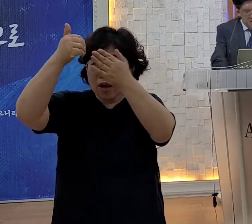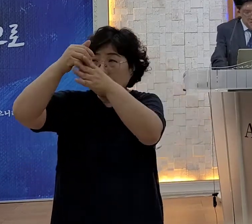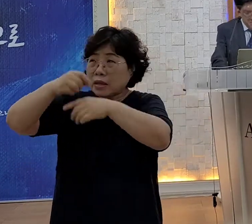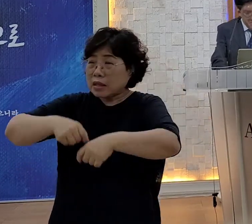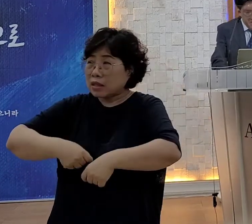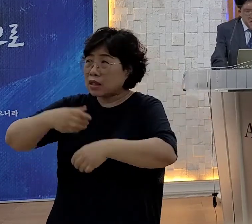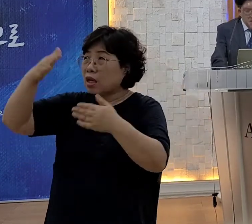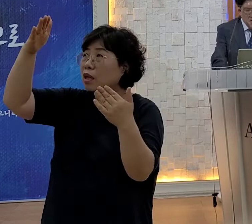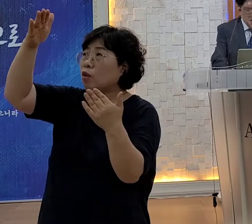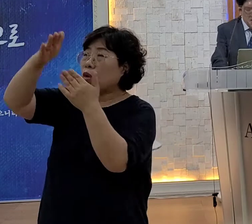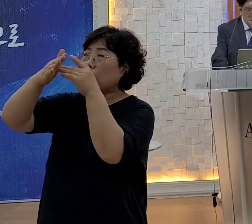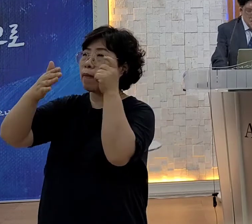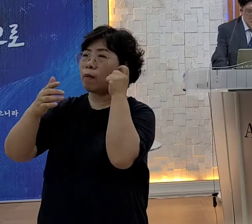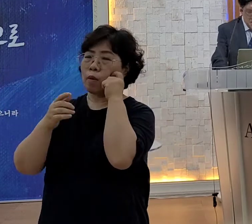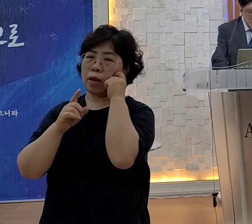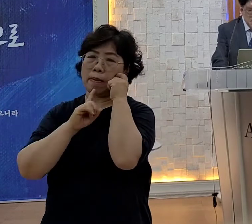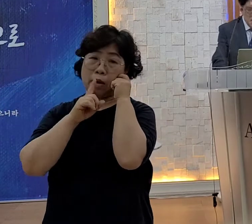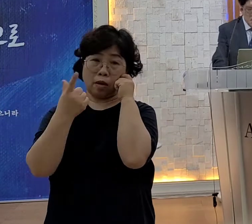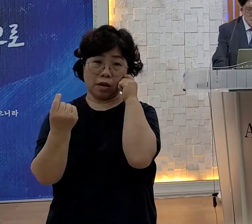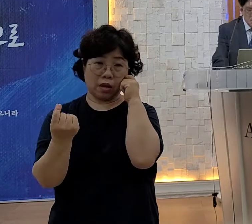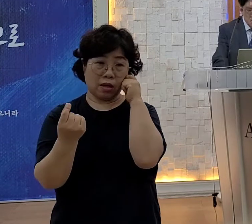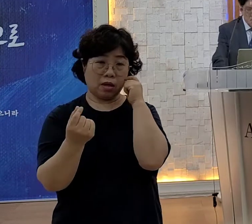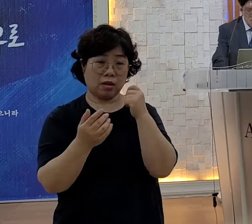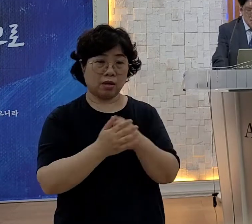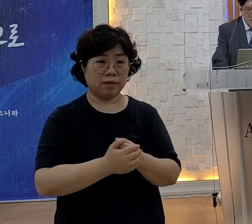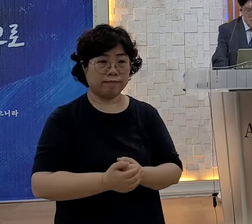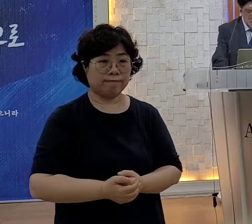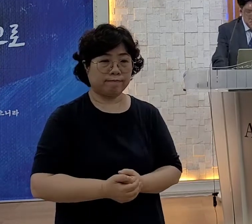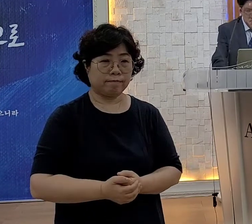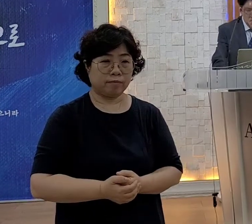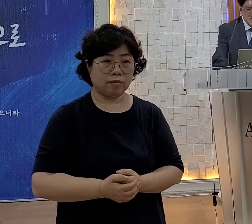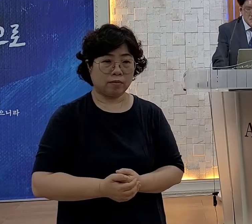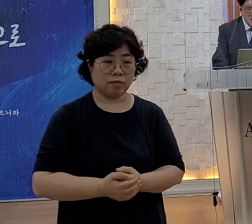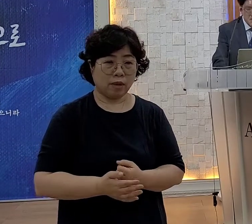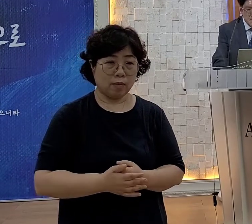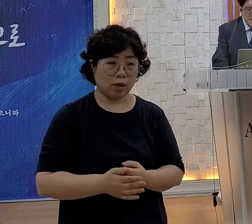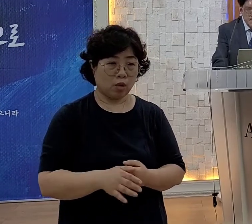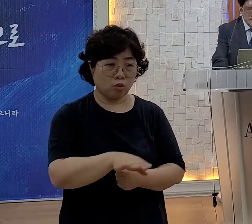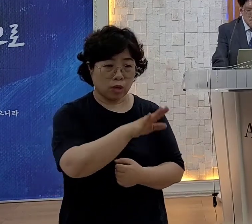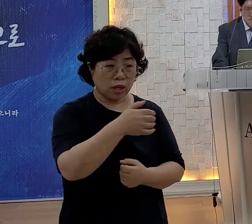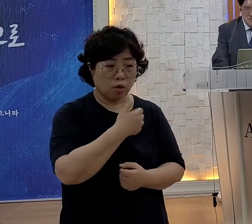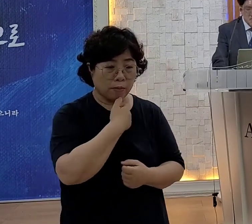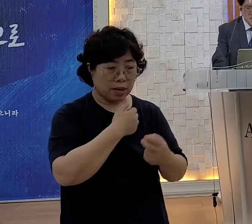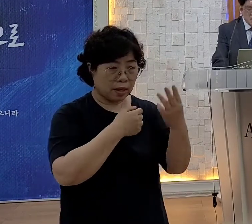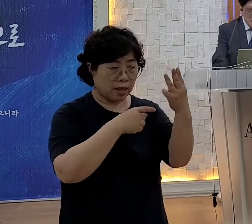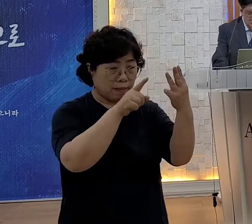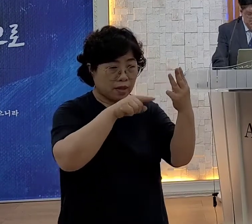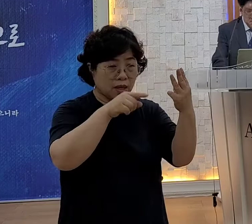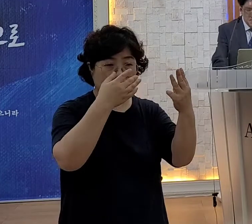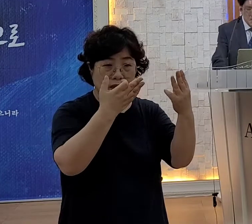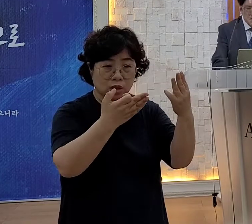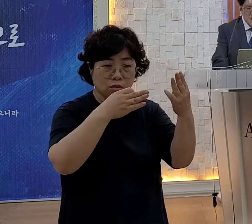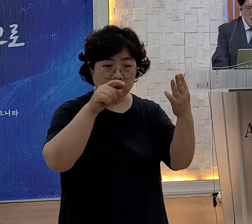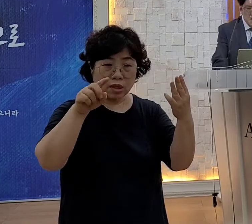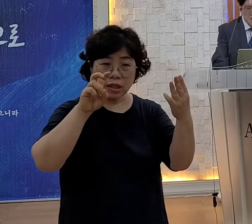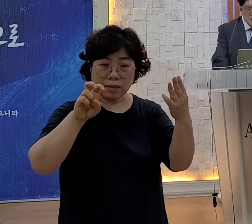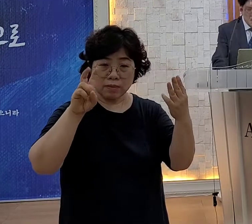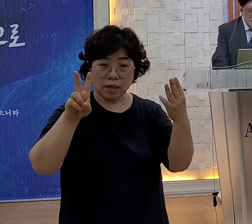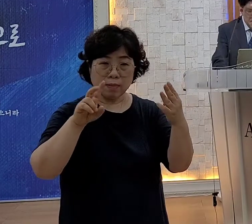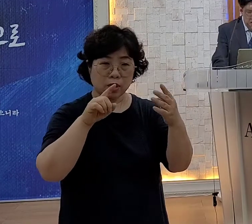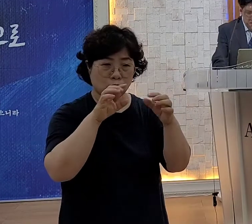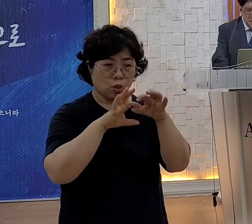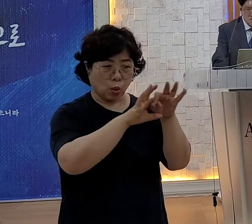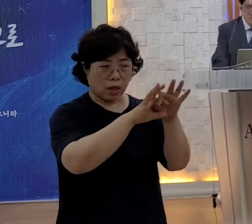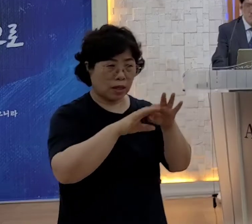의에 올라갈 수 없다. 그래서 이것을 오늘 우리에게 19절 20절에서 율법을 지켜서는 갈 수 없는 길이다 라는